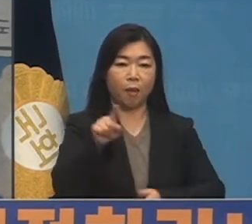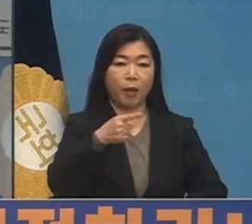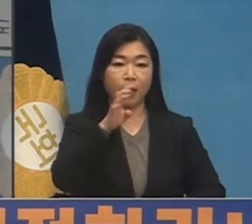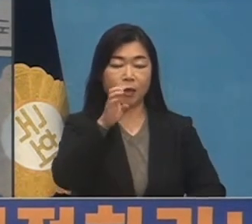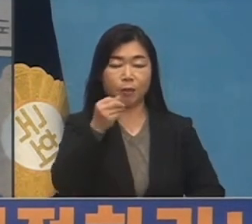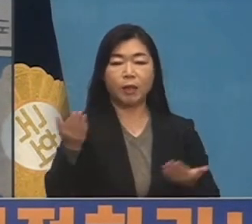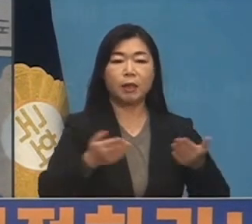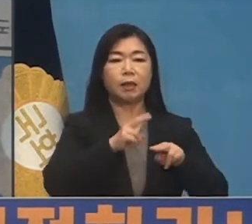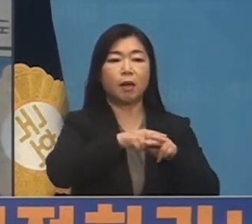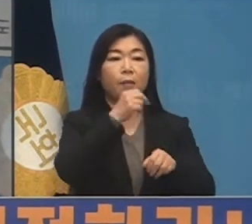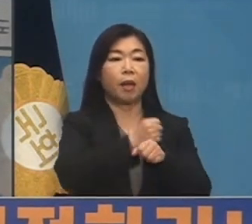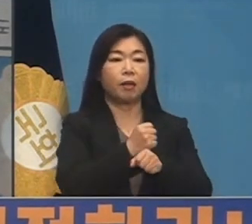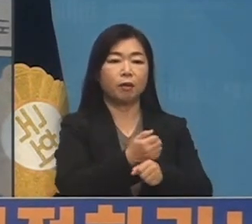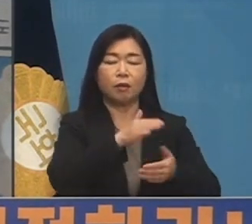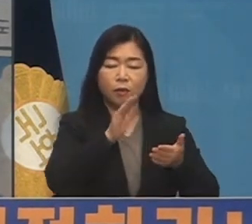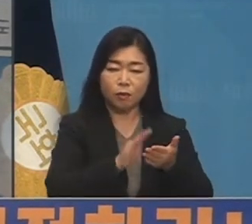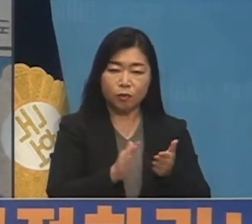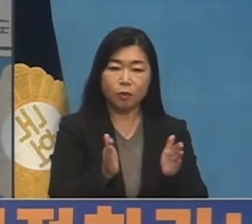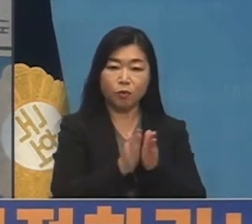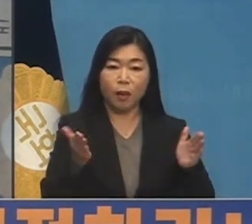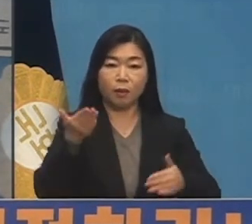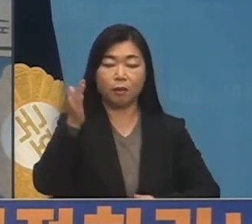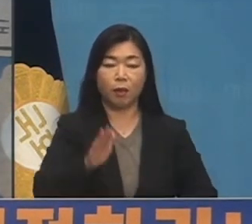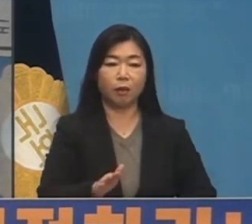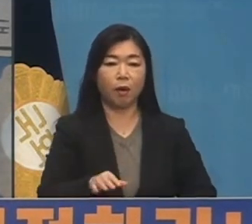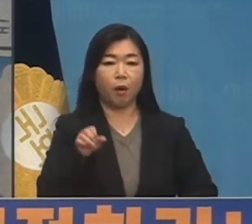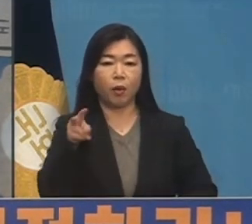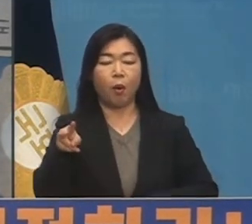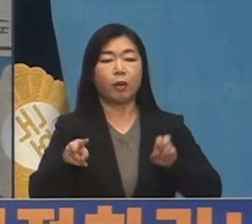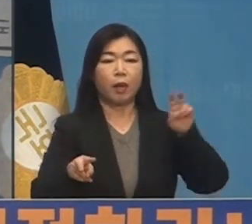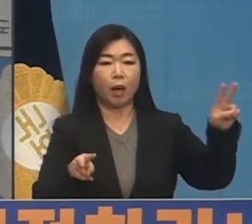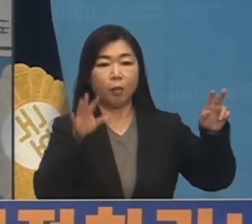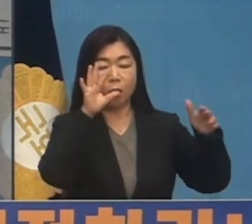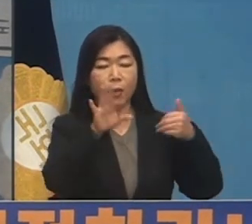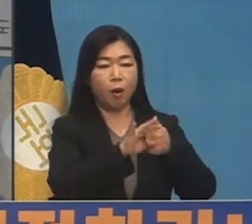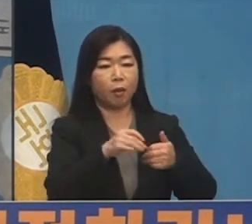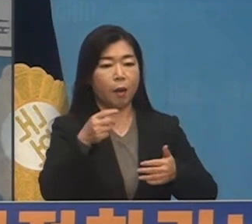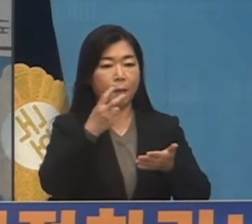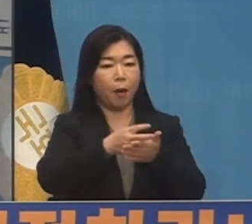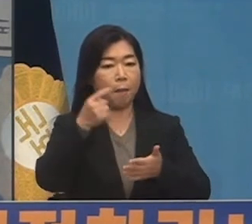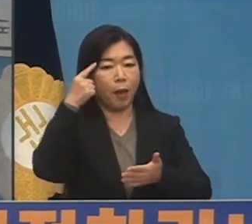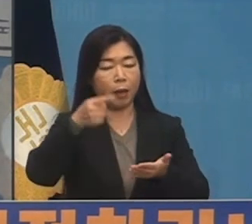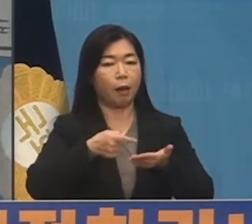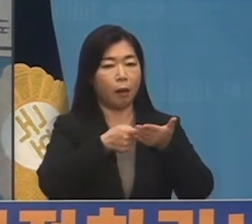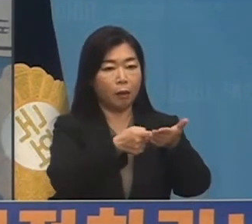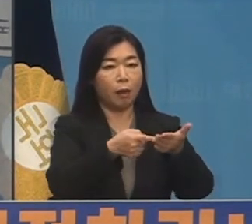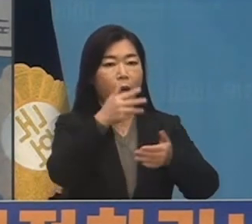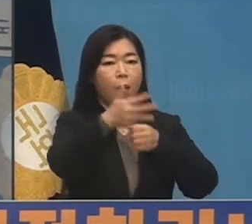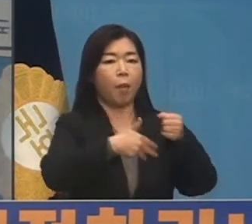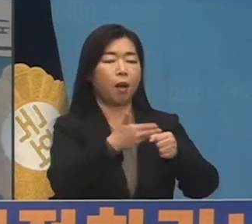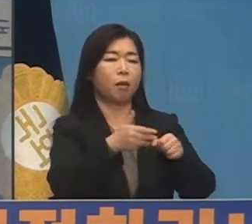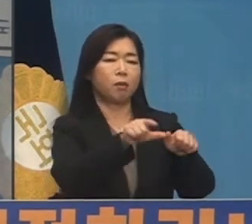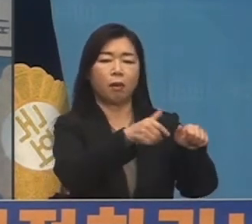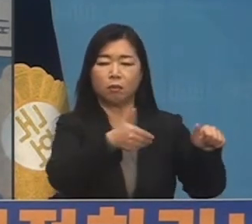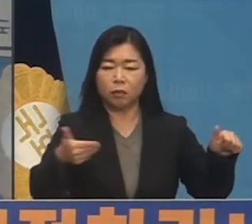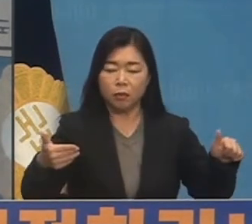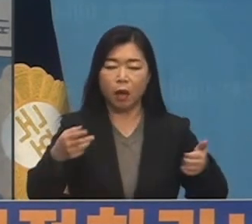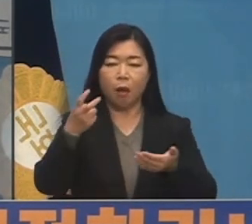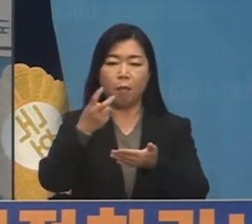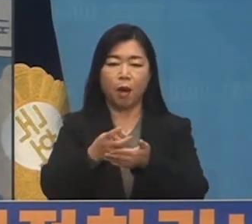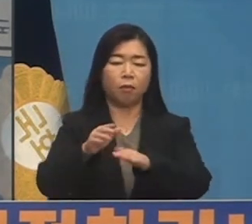일자리를 만드는 출발점인데 두 거대 정당은 법안을 발의한 지 8년이 넘은 이 법을 방치하고